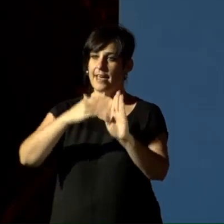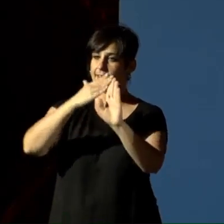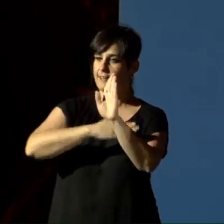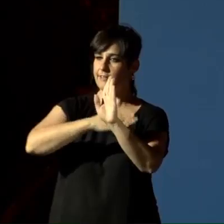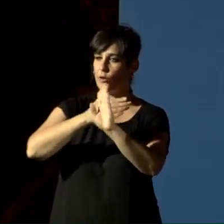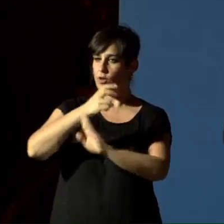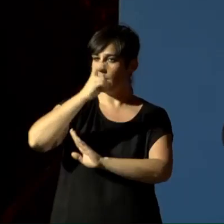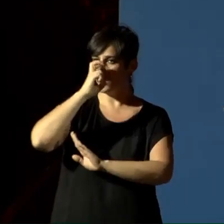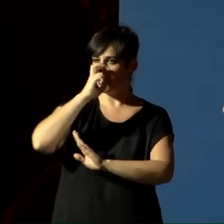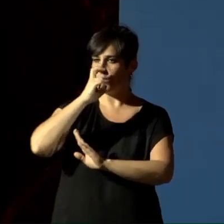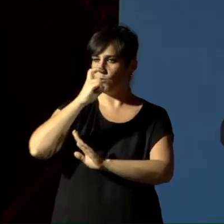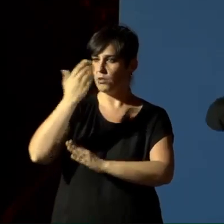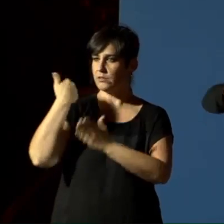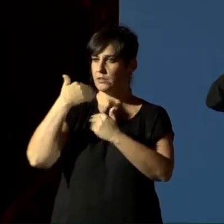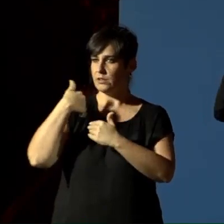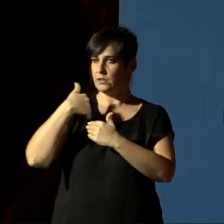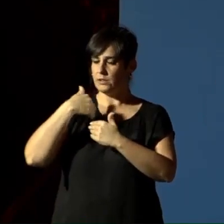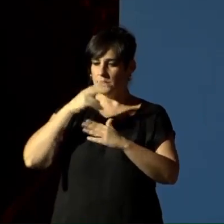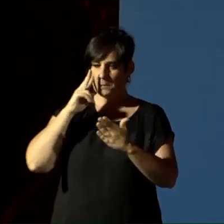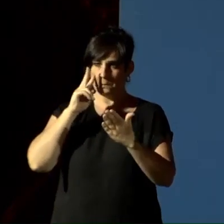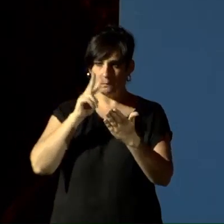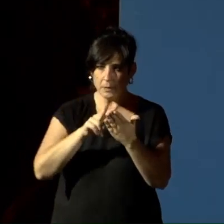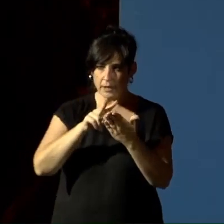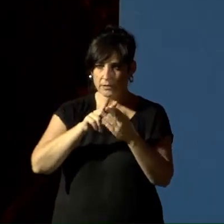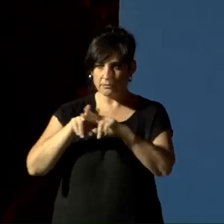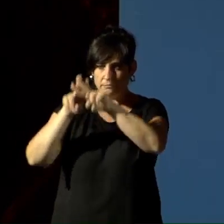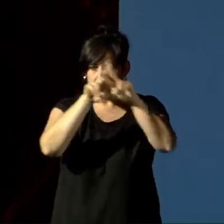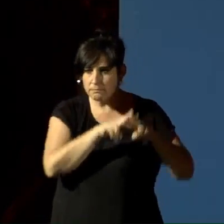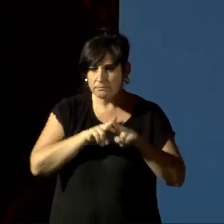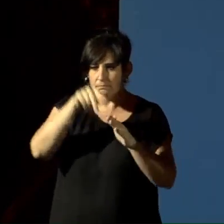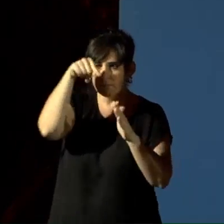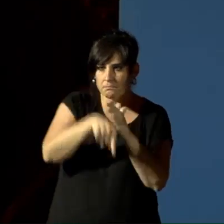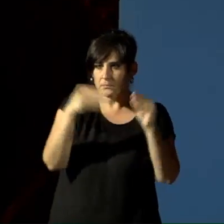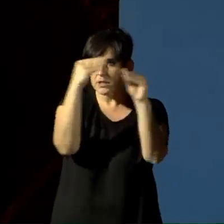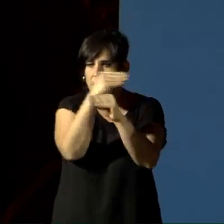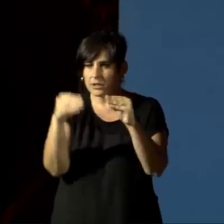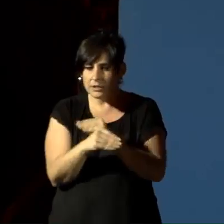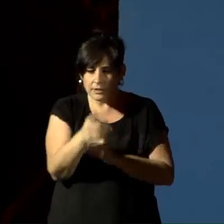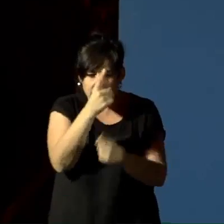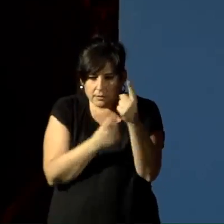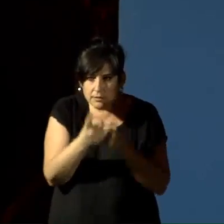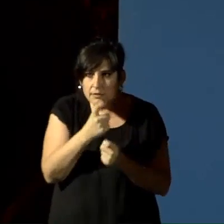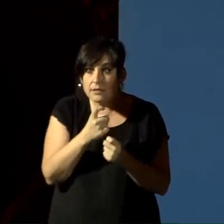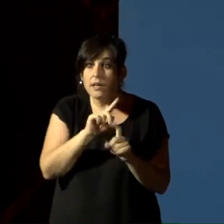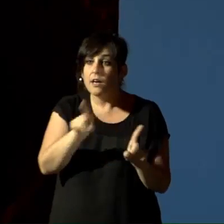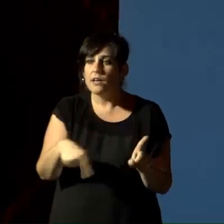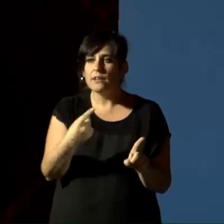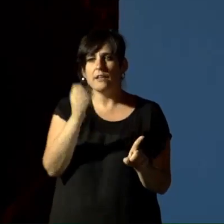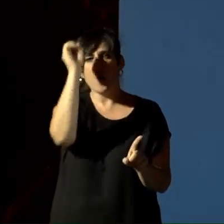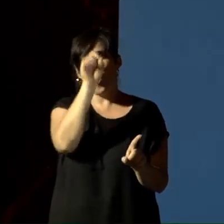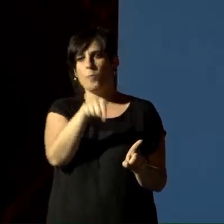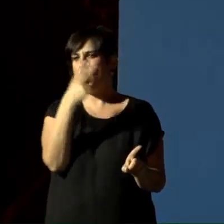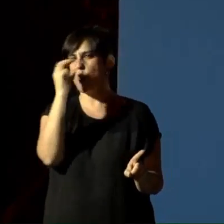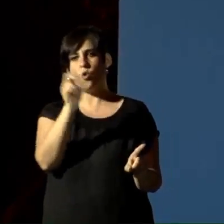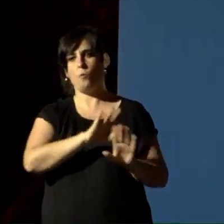categorías, leválas ata o final, ver as súas anomalías, as súas contradicións e dicir, este paradigma non vale